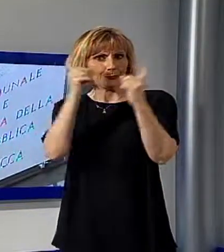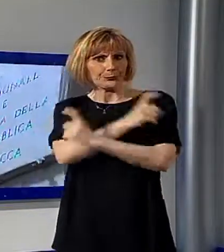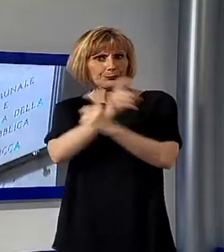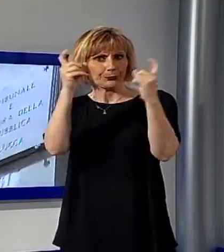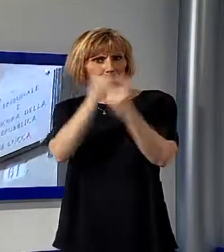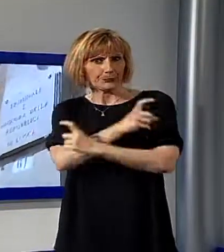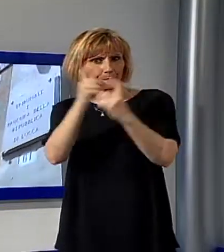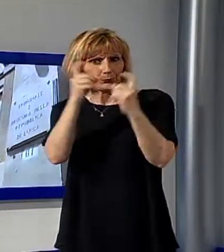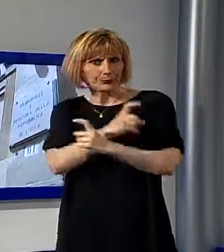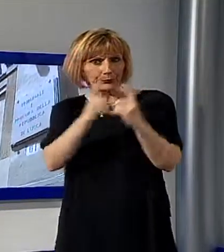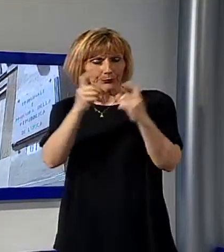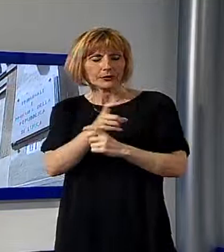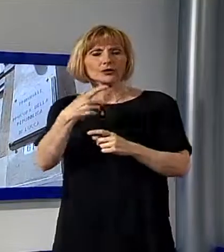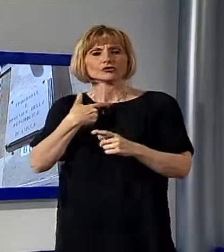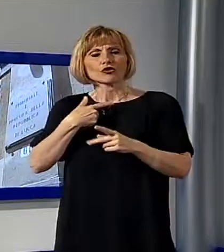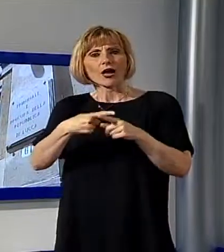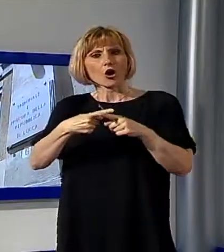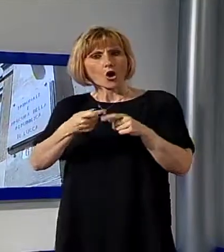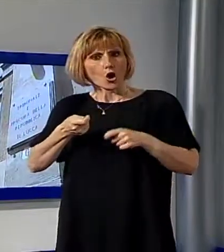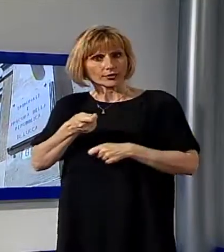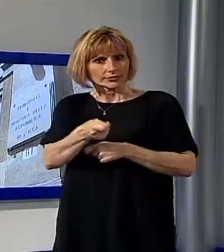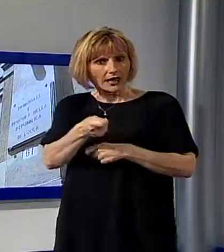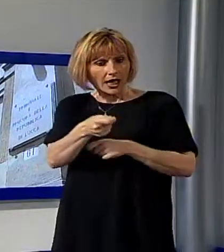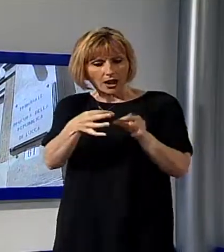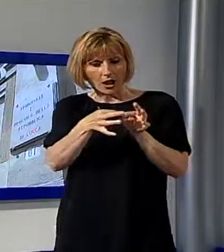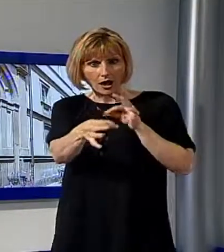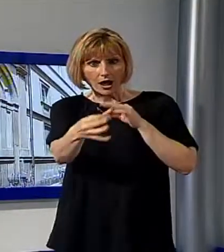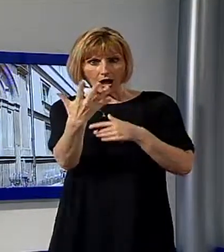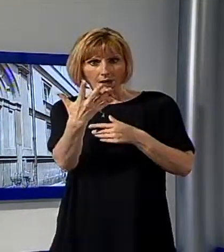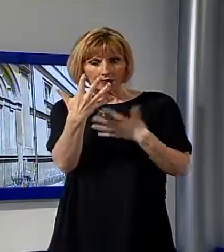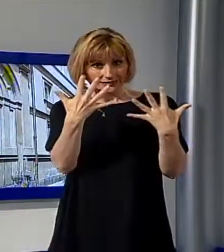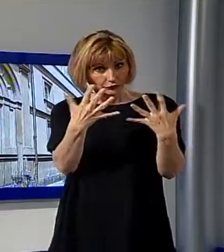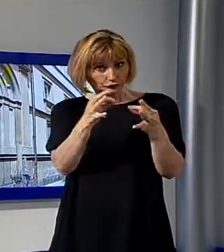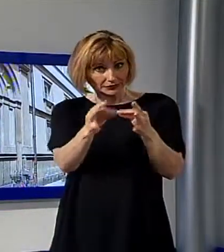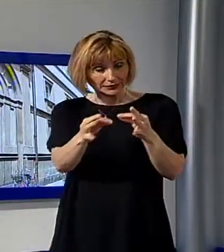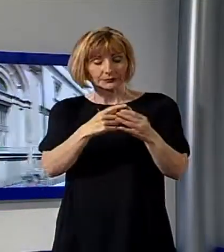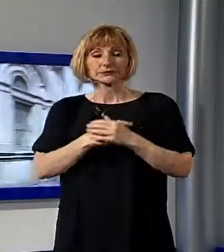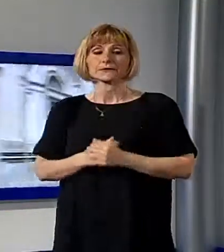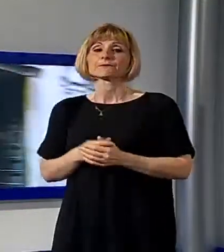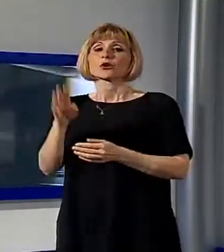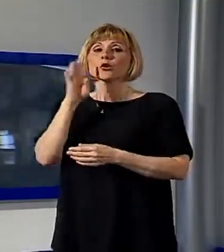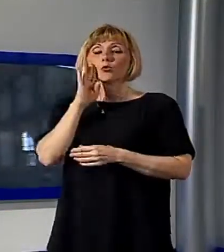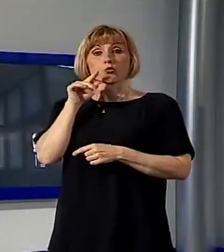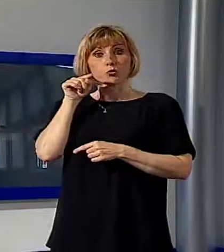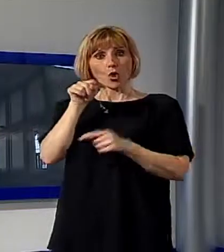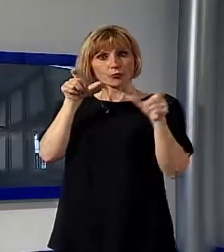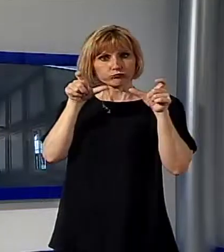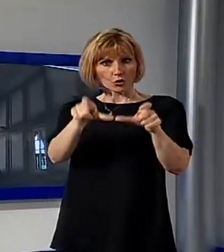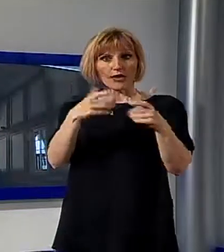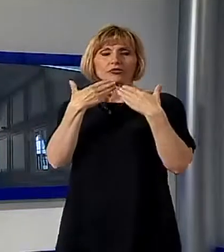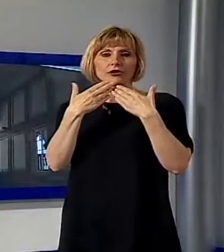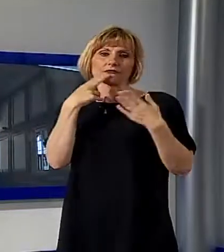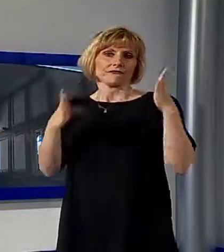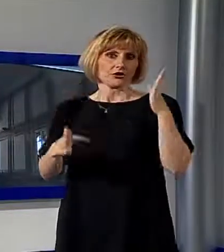un coltello con una lama di 10 cm. Protagonista un lucchese di 45 anni bloccato dalla polizia